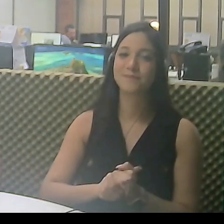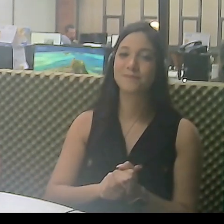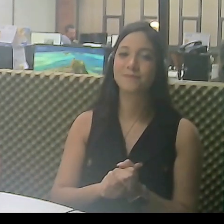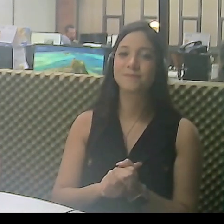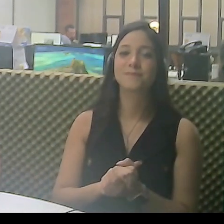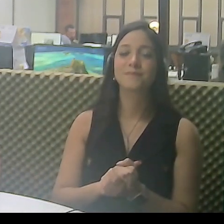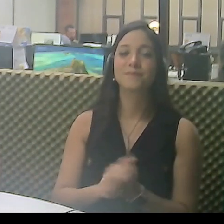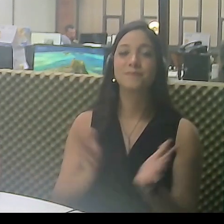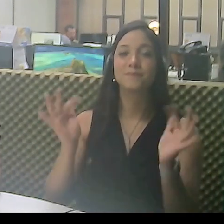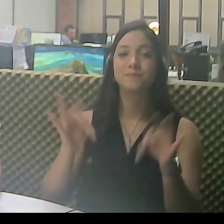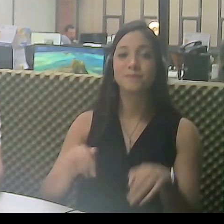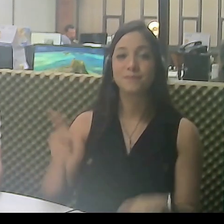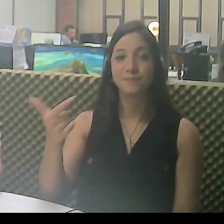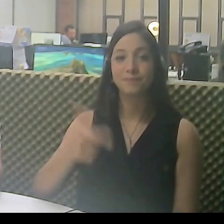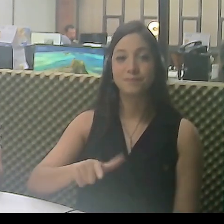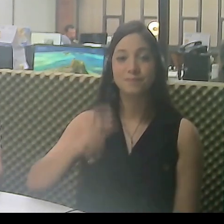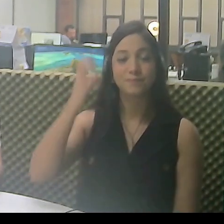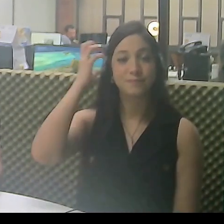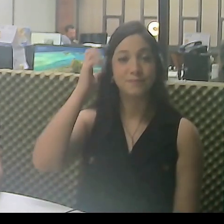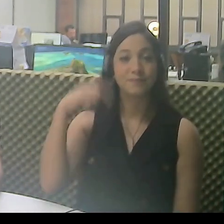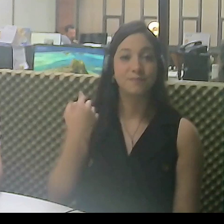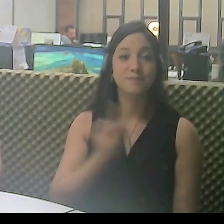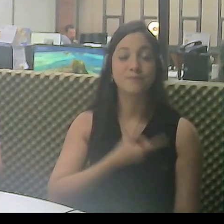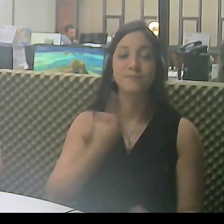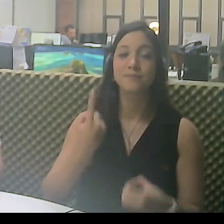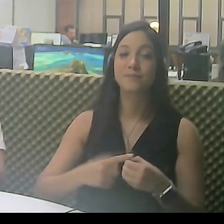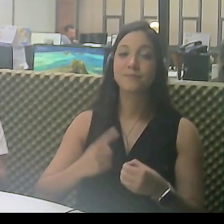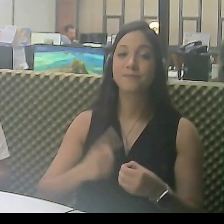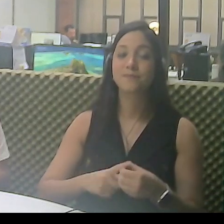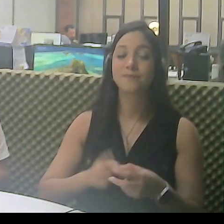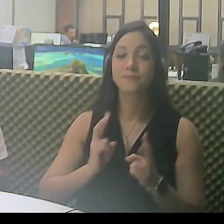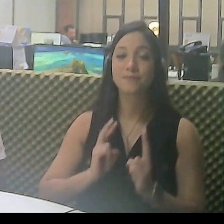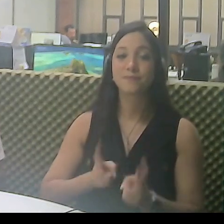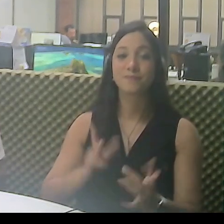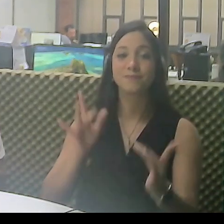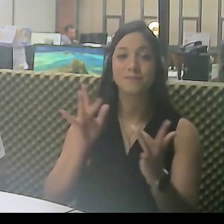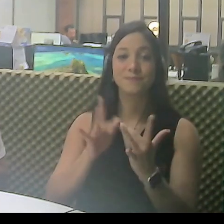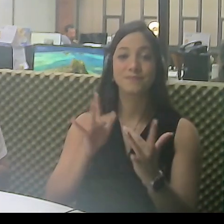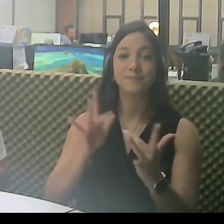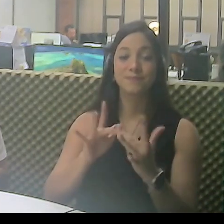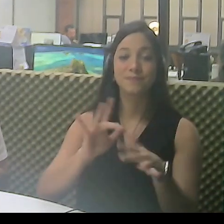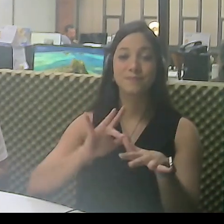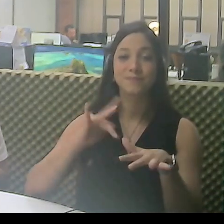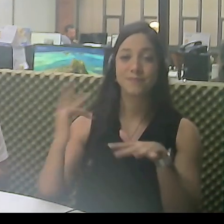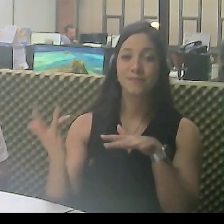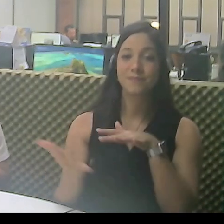próxima. Fica por aqui mais uma edição do programa da Rádio Nossa Cidade.